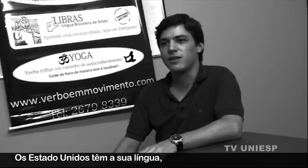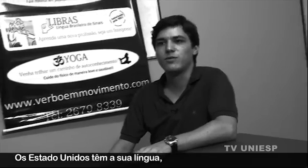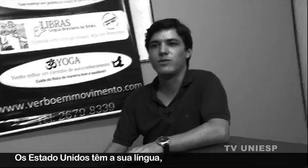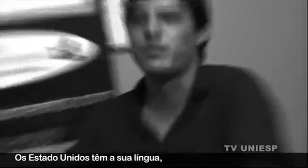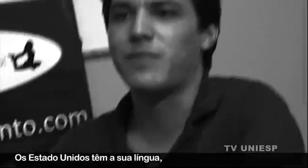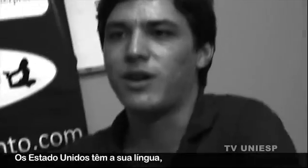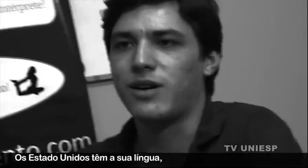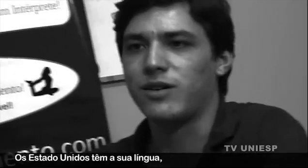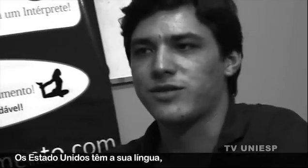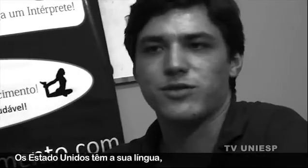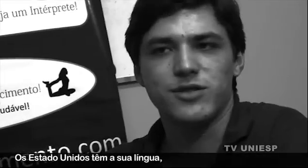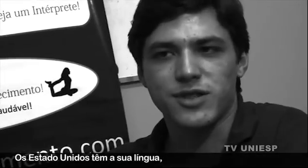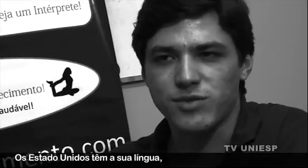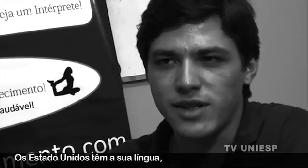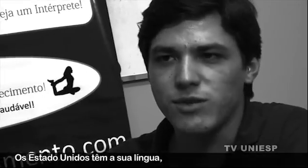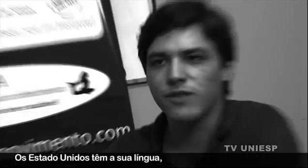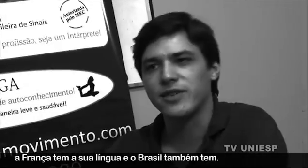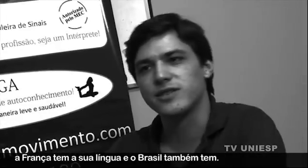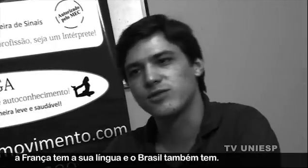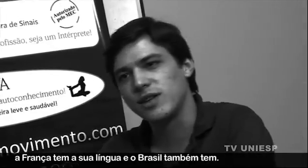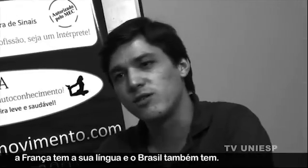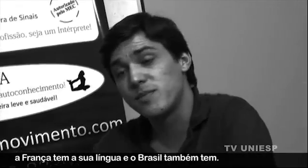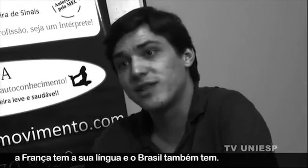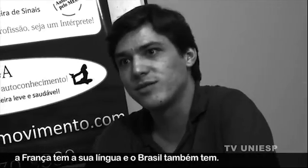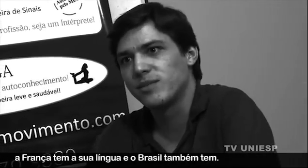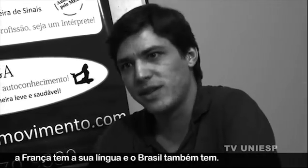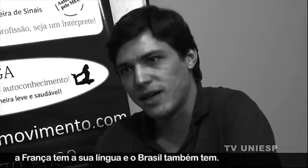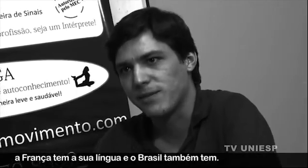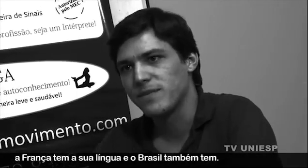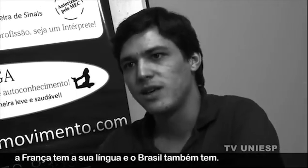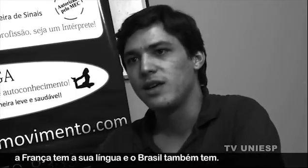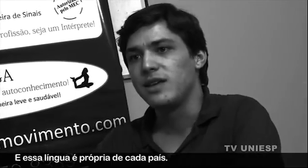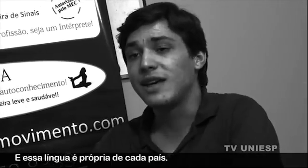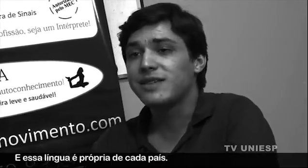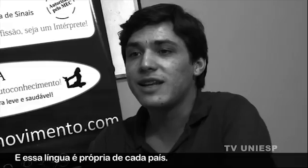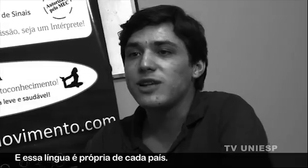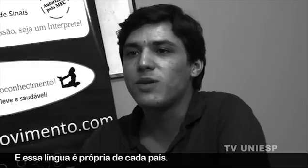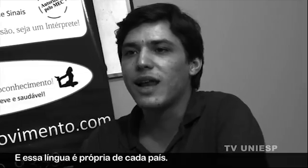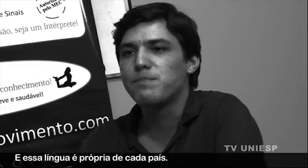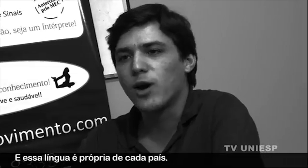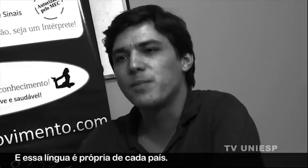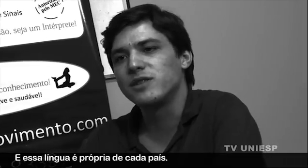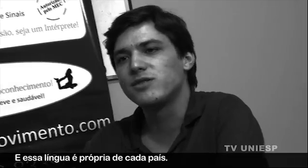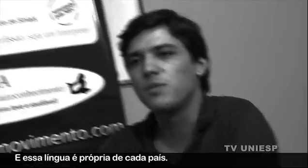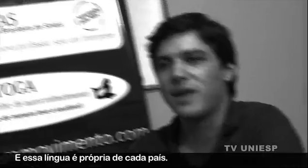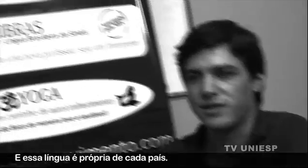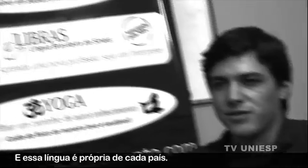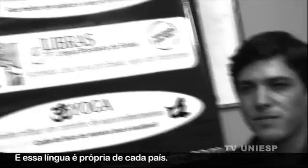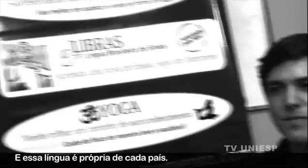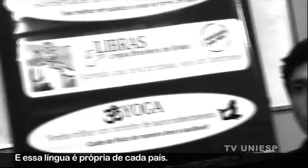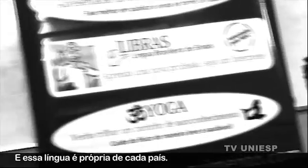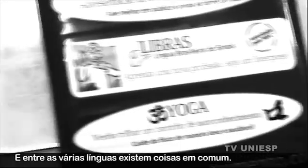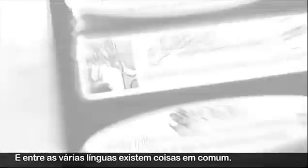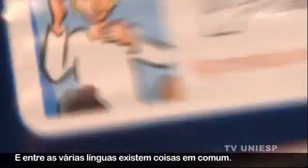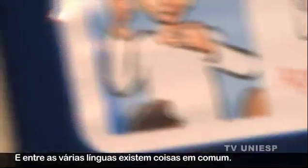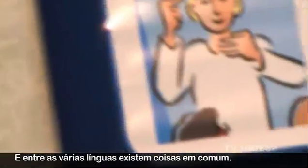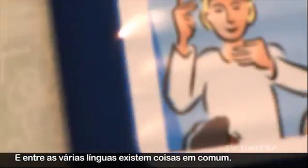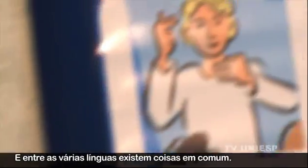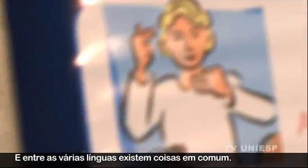Então os Estados Unidos tem a sua língua, a França tem a sua língua e o Brasil também tem. E essa língua ela é própria de seu país. O que a gente tem aqui